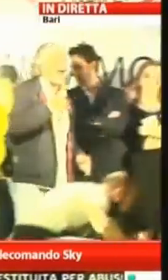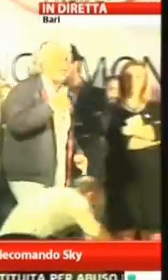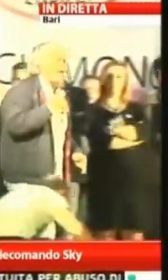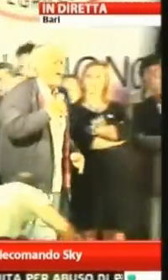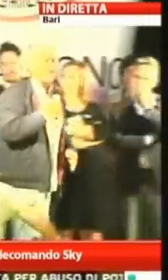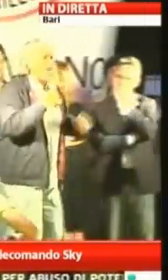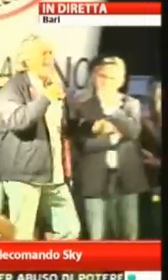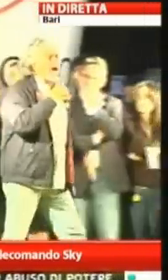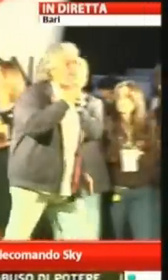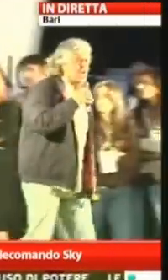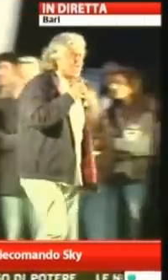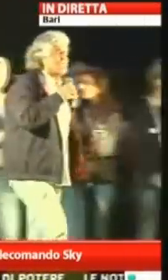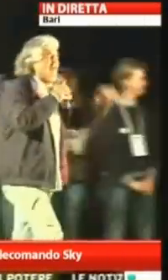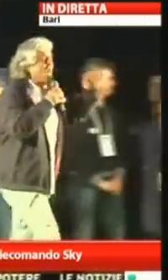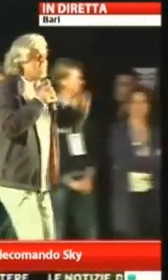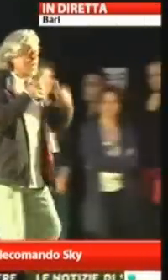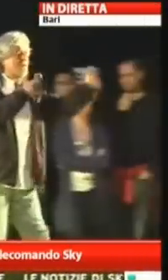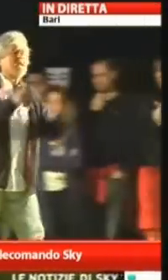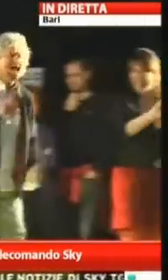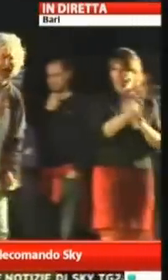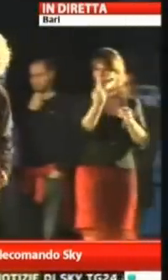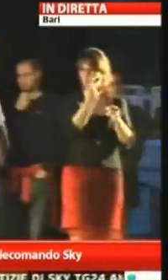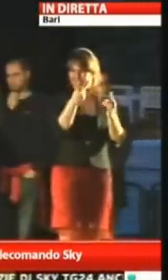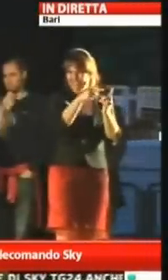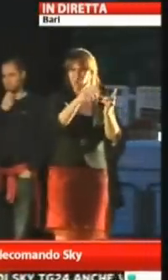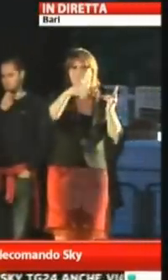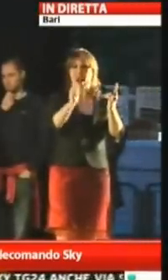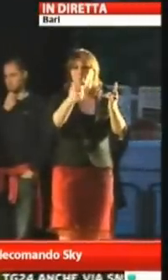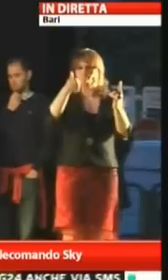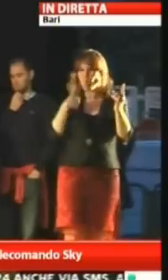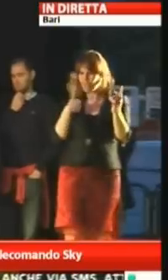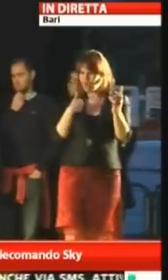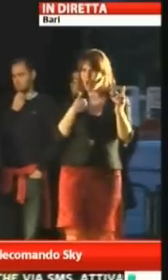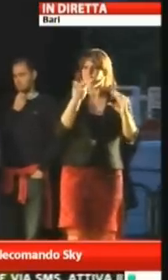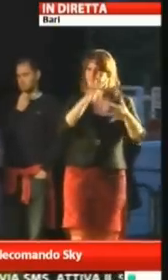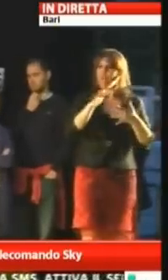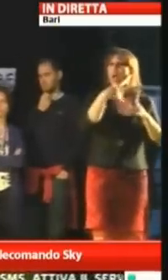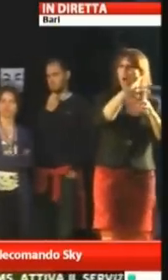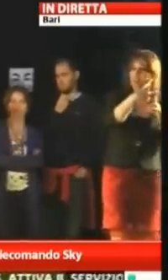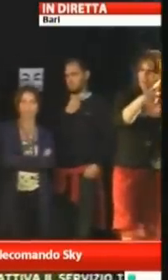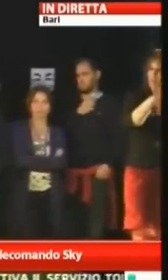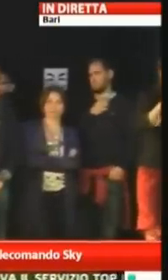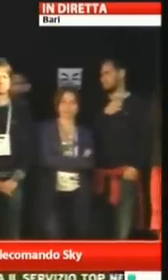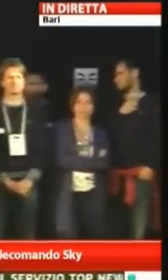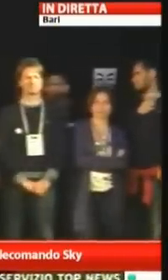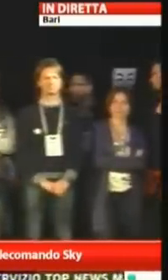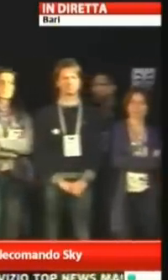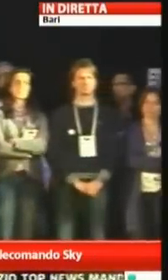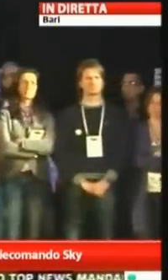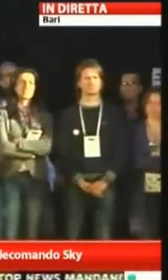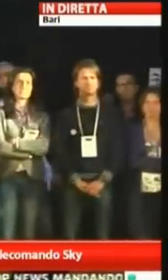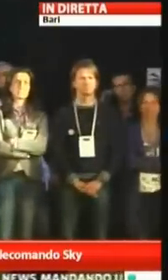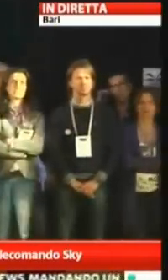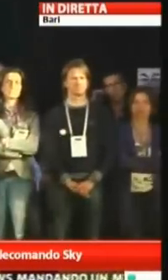delegato Unicredit, 2011 saldo attivo di 1 miliardo, 2012 saldo negativo di 3 miliardi,